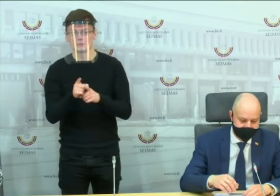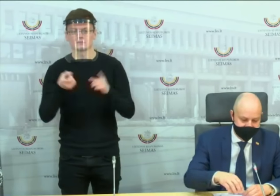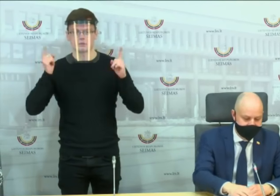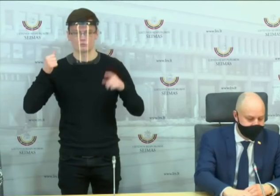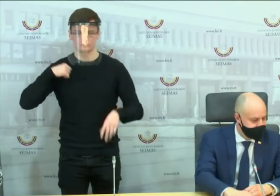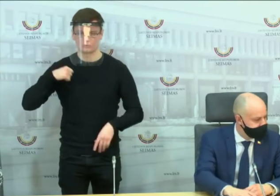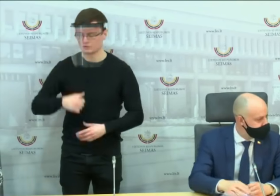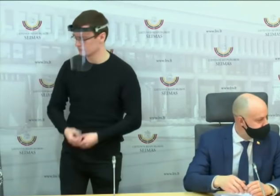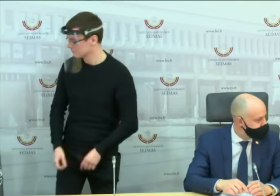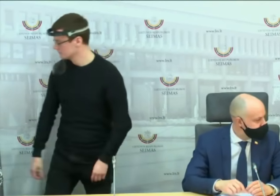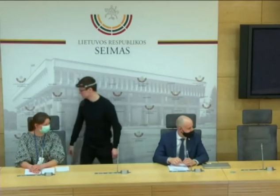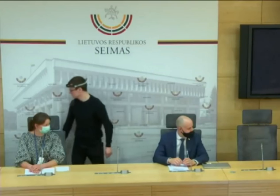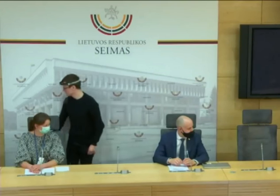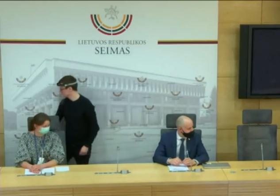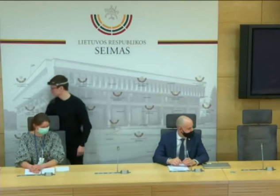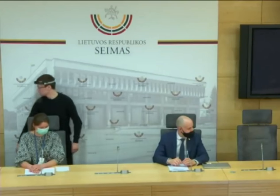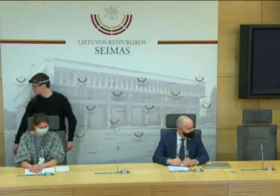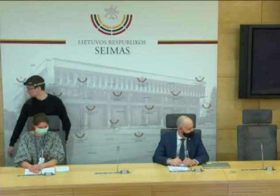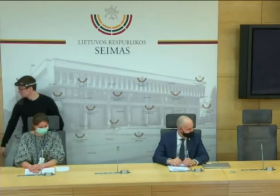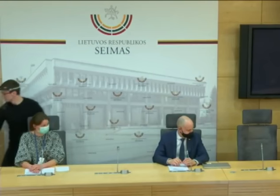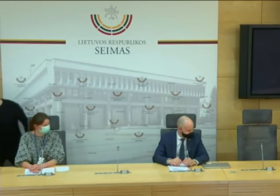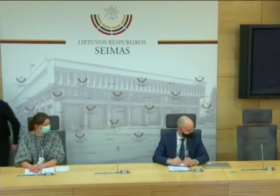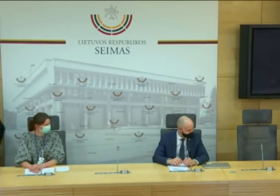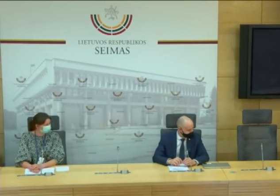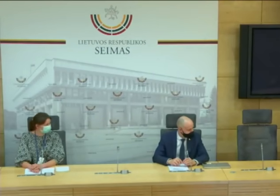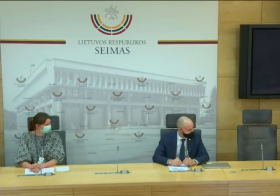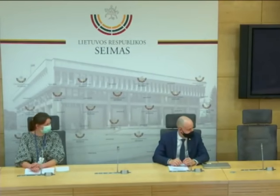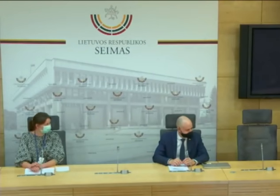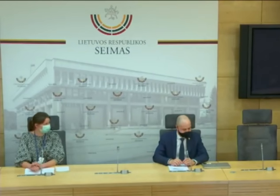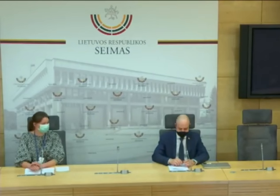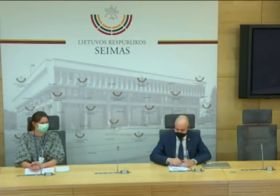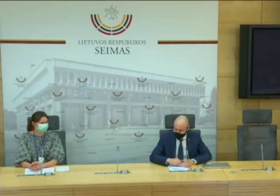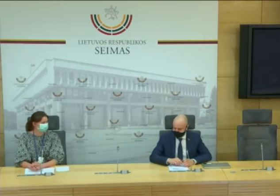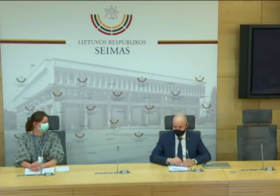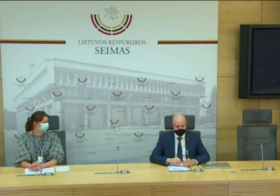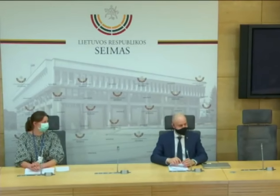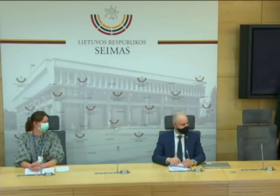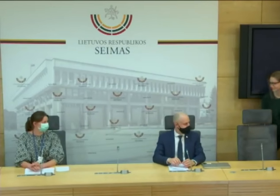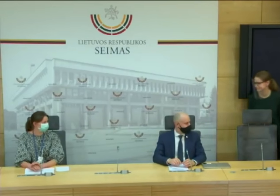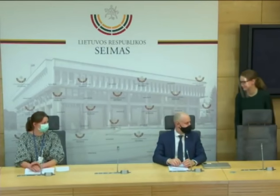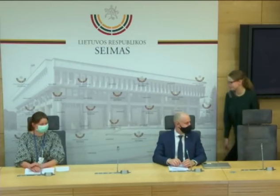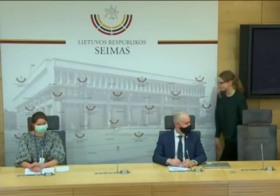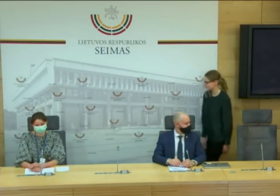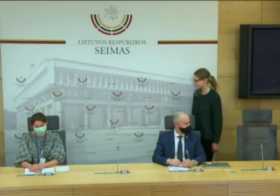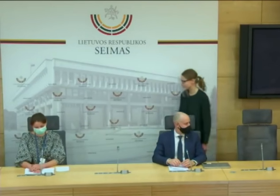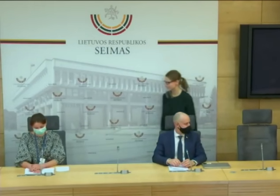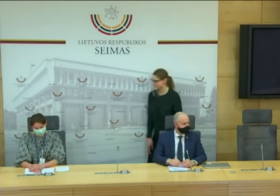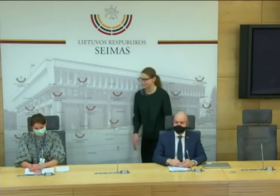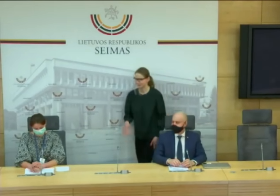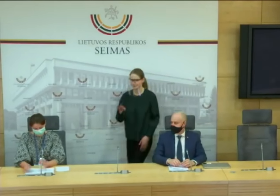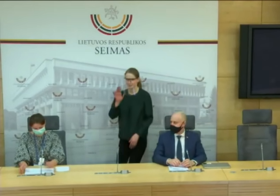žmonės. Ačiū ministrui, dabar turiu kitų klausimų. Giedrė Balčiūtė, Lrytas